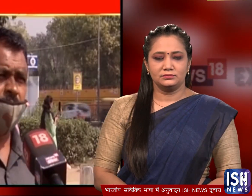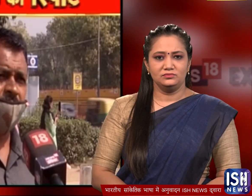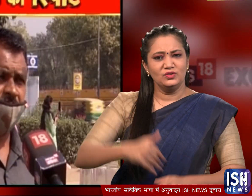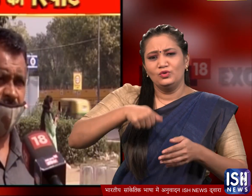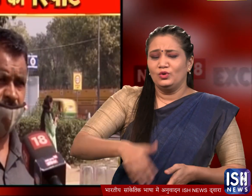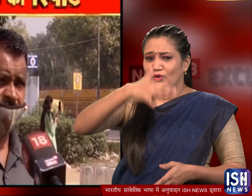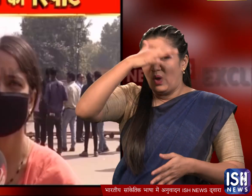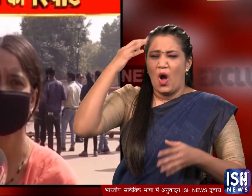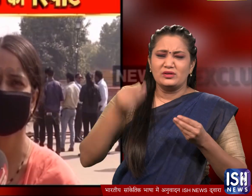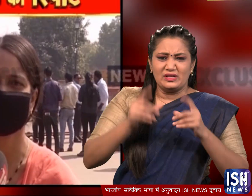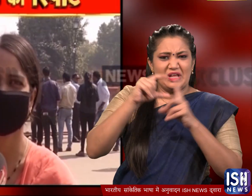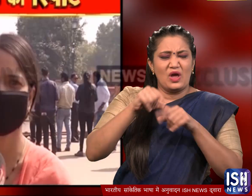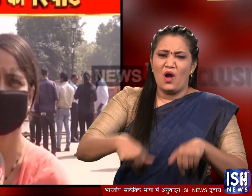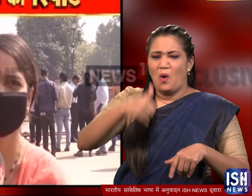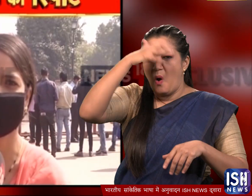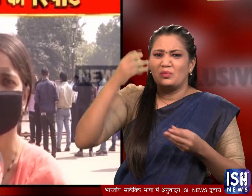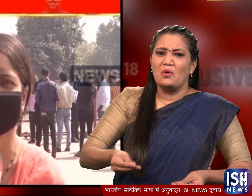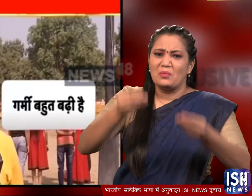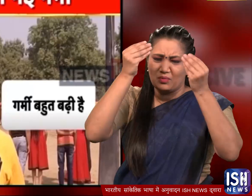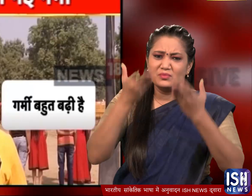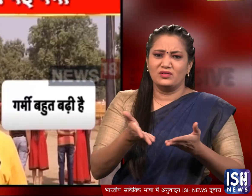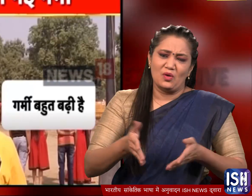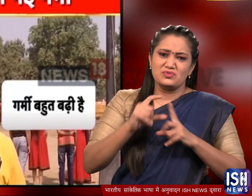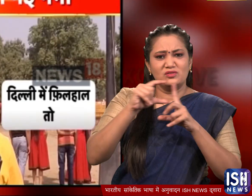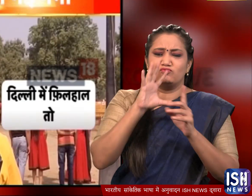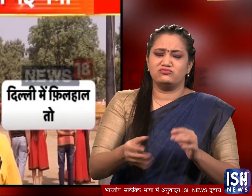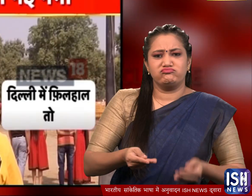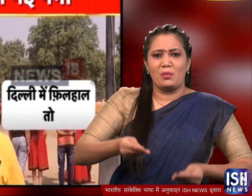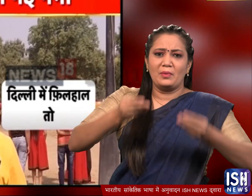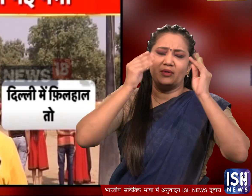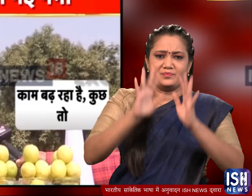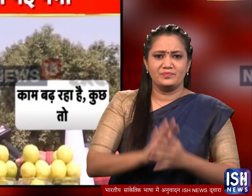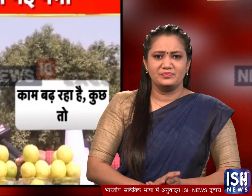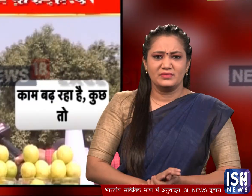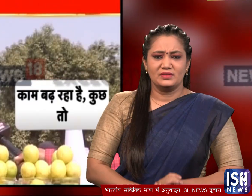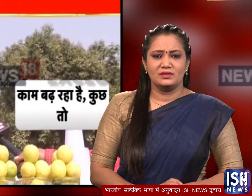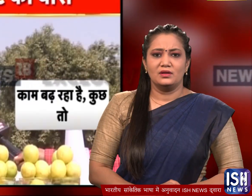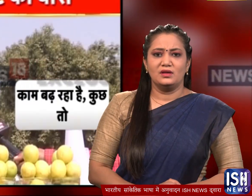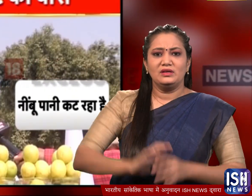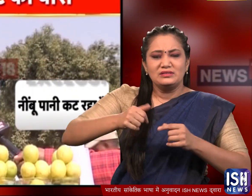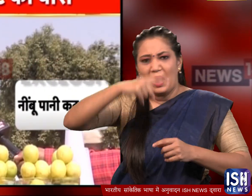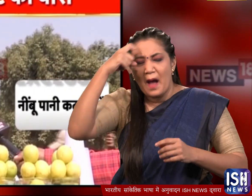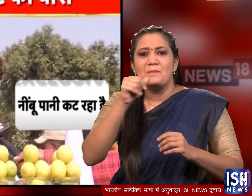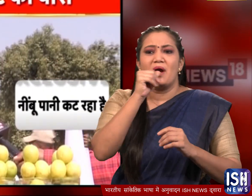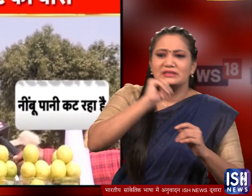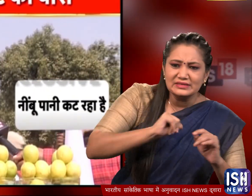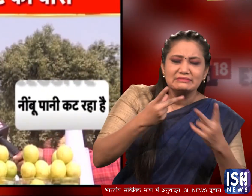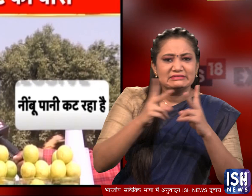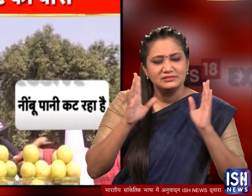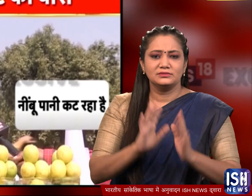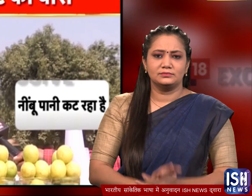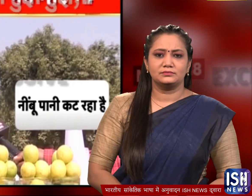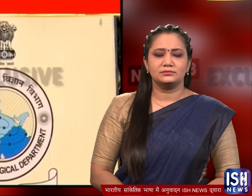तो यहाँ तो बहुत ही ज़्यादा गर्मी हो रही है। दिल्ली में आज बहुत गर्मी ज़्यादा है। गर्मी बहुत बड़ी है दिल्ली में फिलहाल तो। काम बढ़ रहा है, कुछ नींबू पानी कट रहा